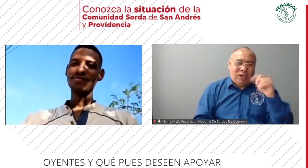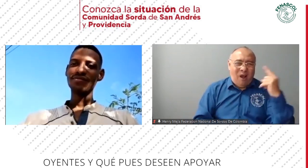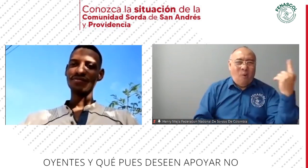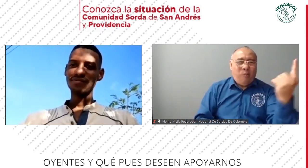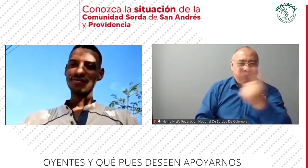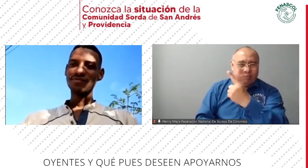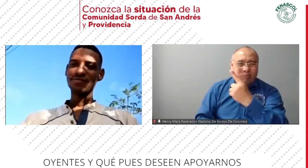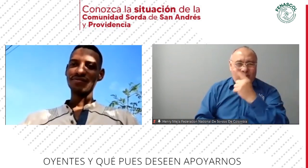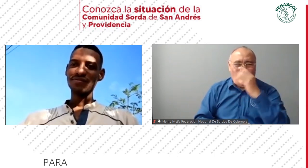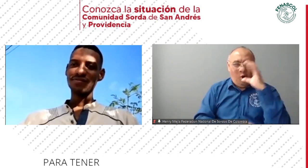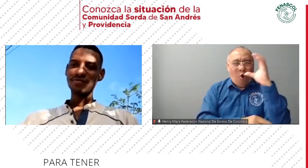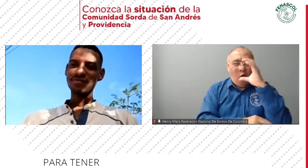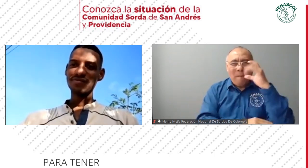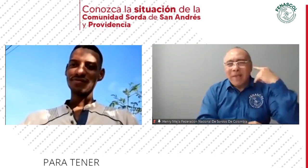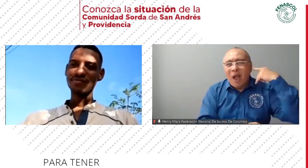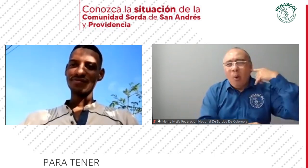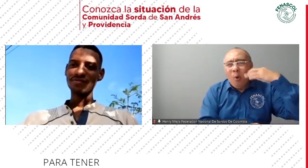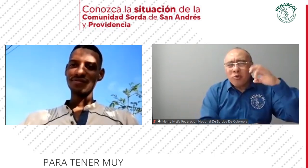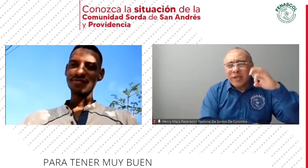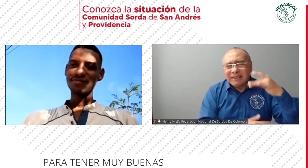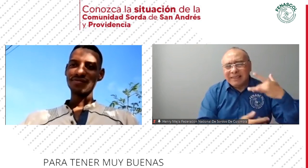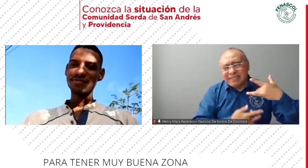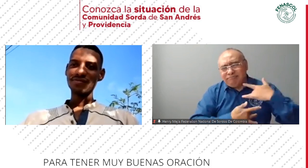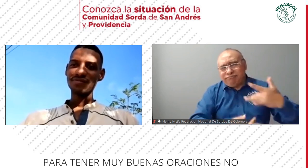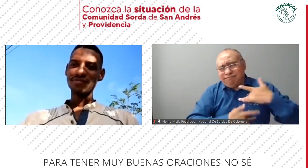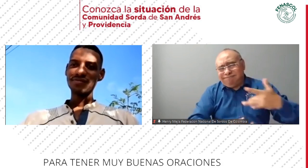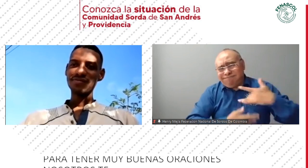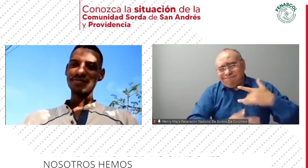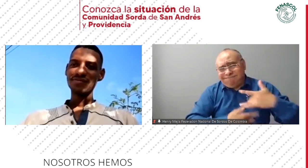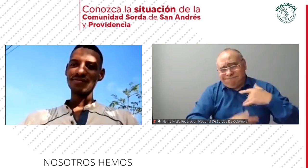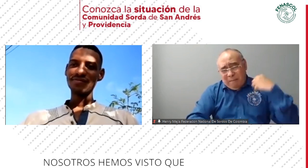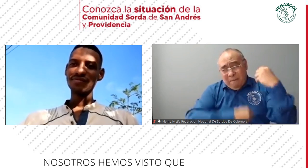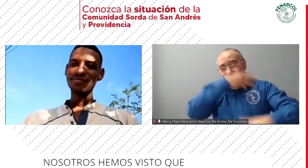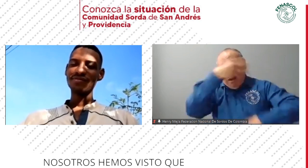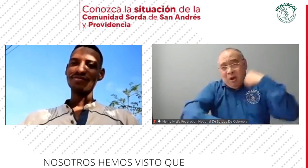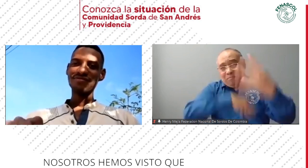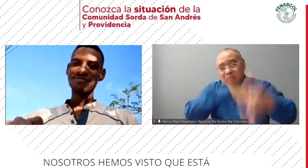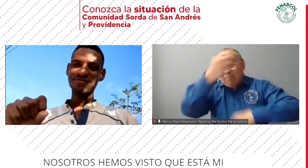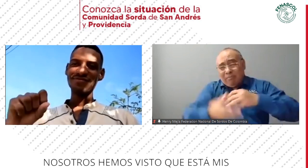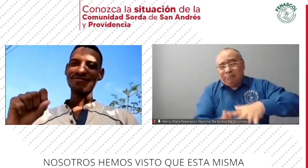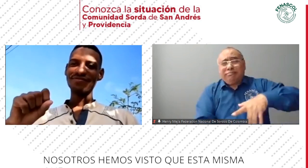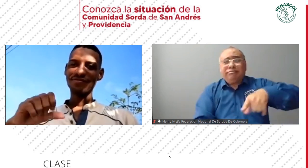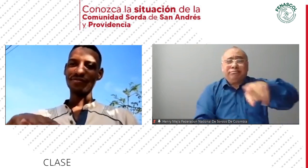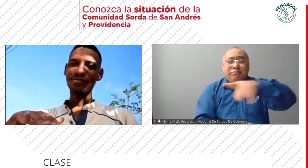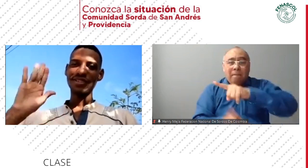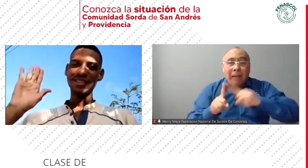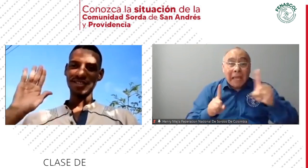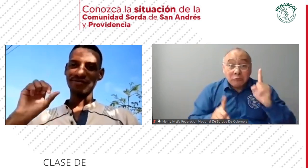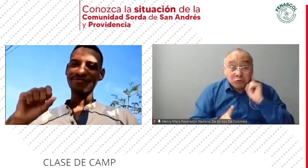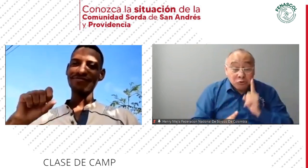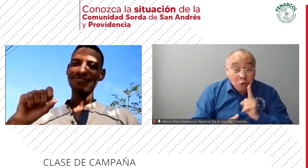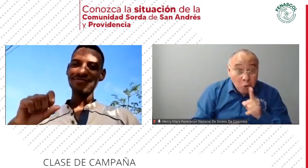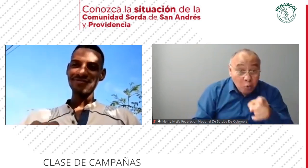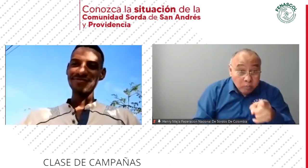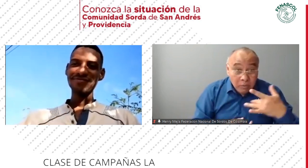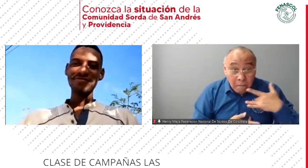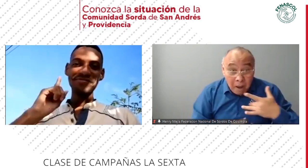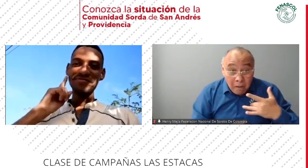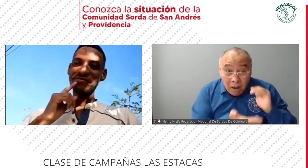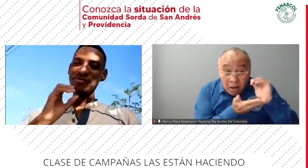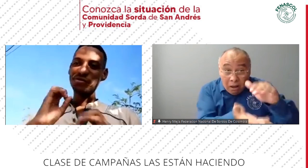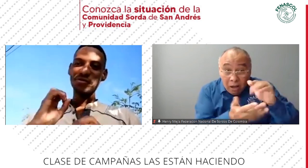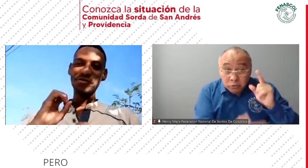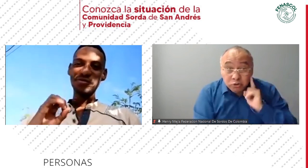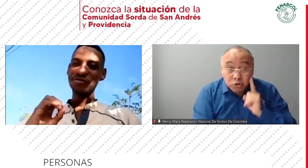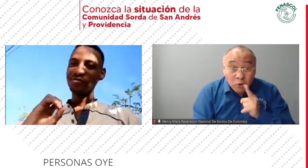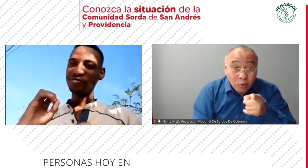apoyarnos para tener muy buenas donaciones nosotros hemos visto que es de esta misma clase de campañas las están haciendo